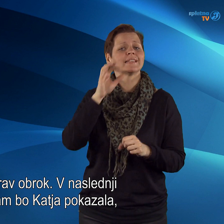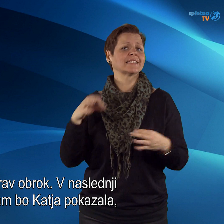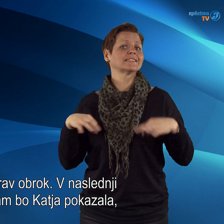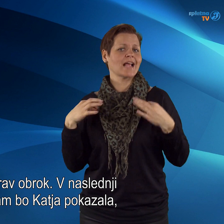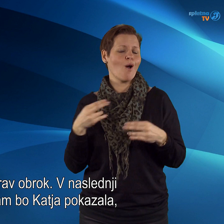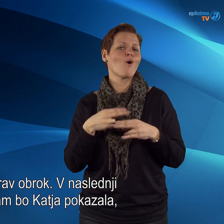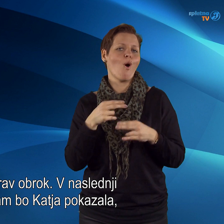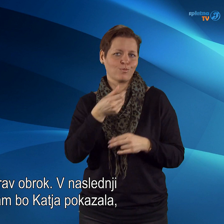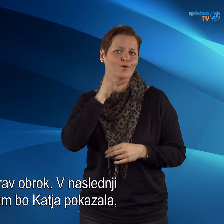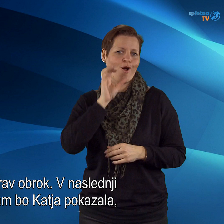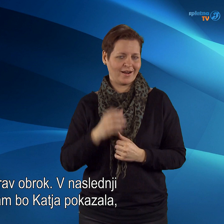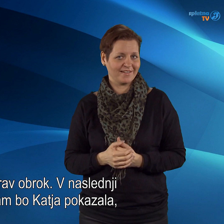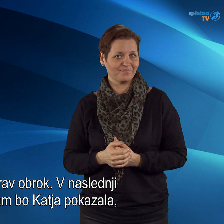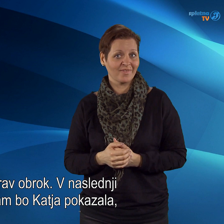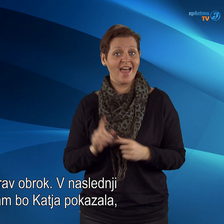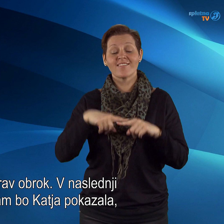obrok.